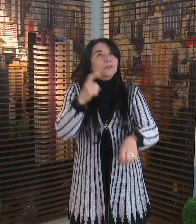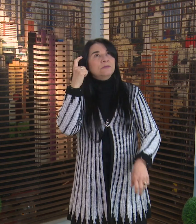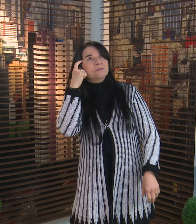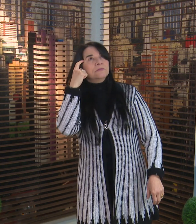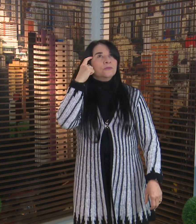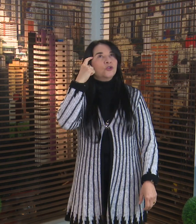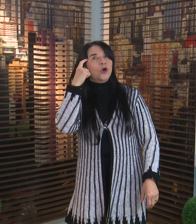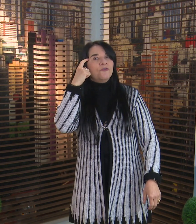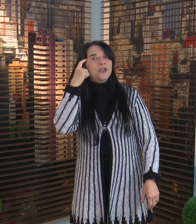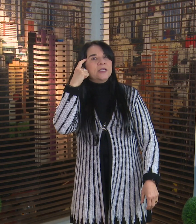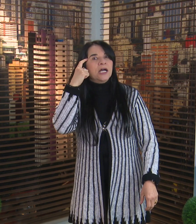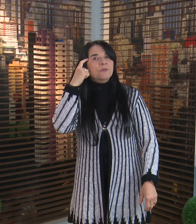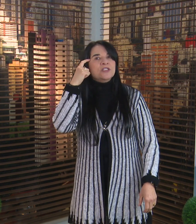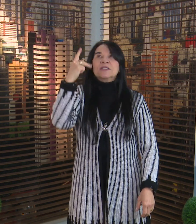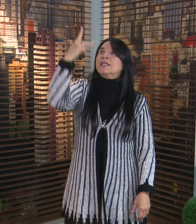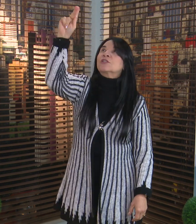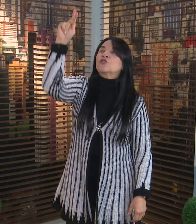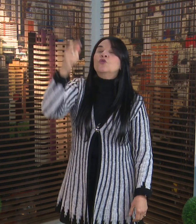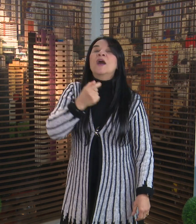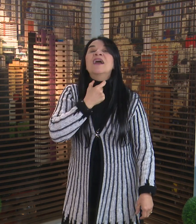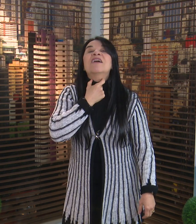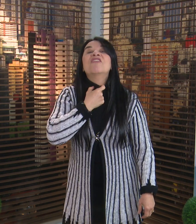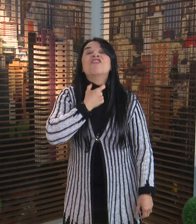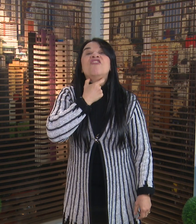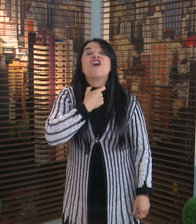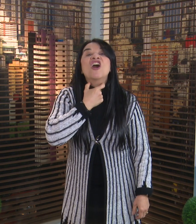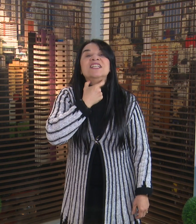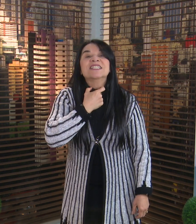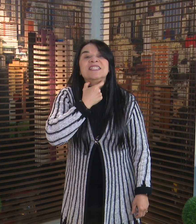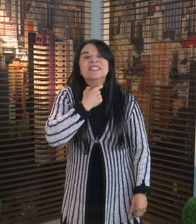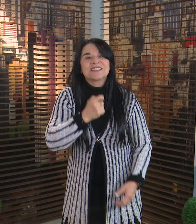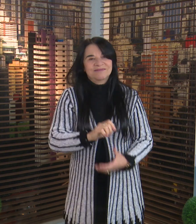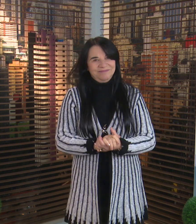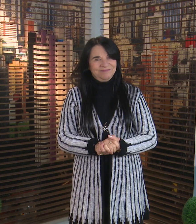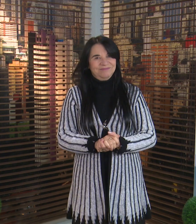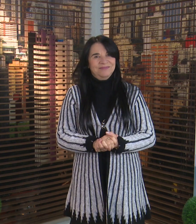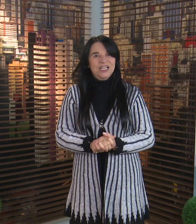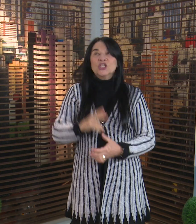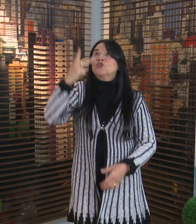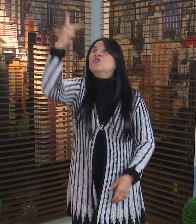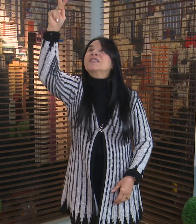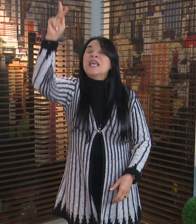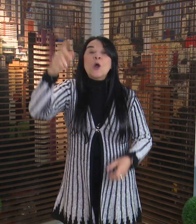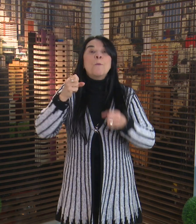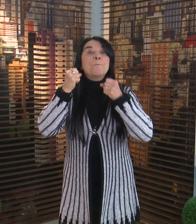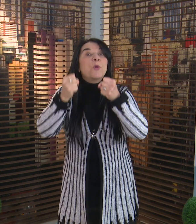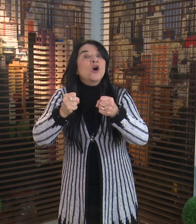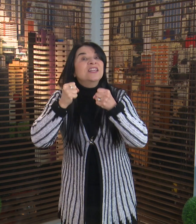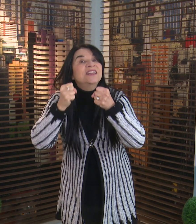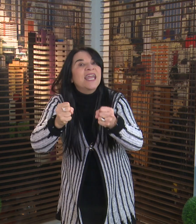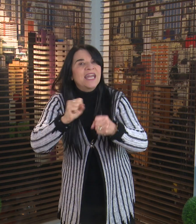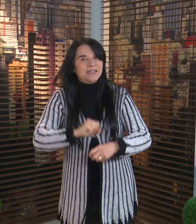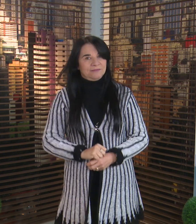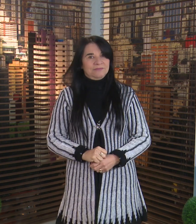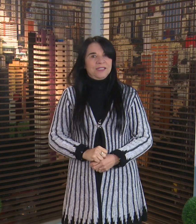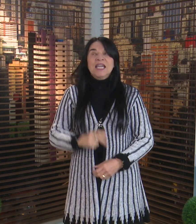quando duvidamos da sua voz, do seu poder e